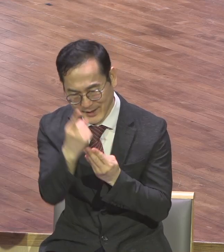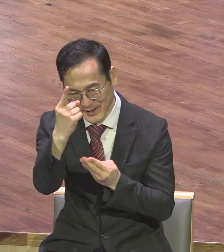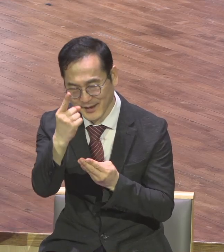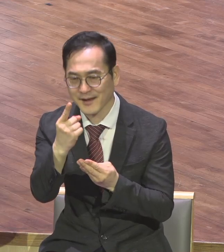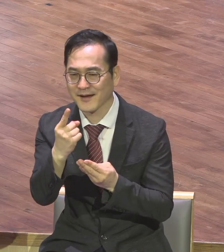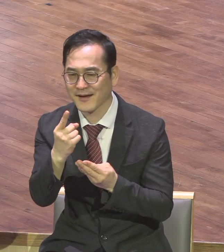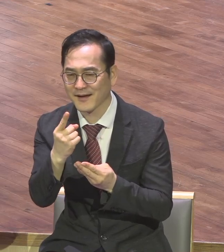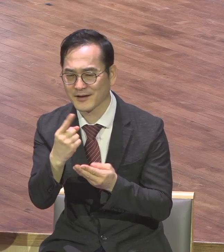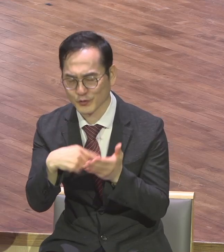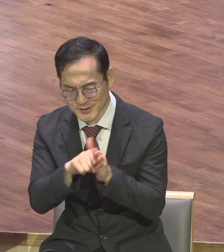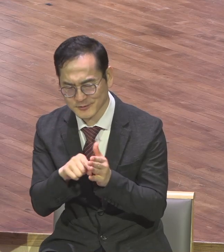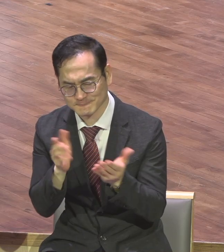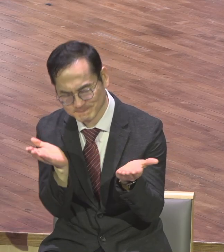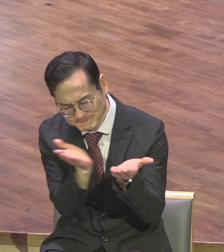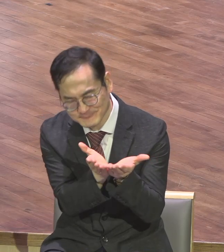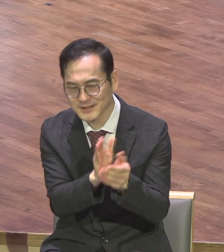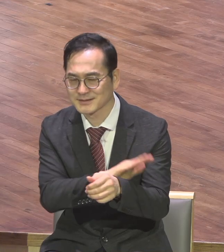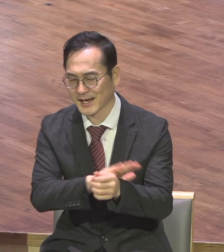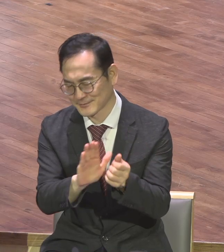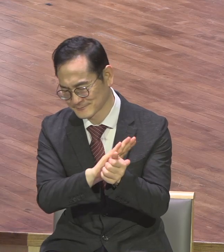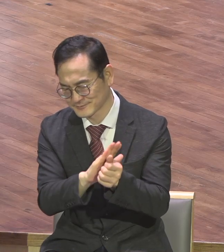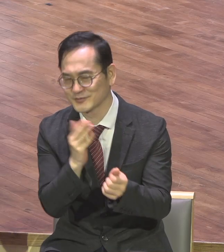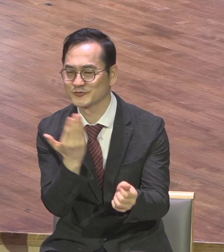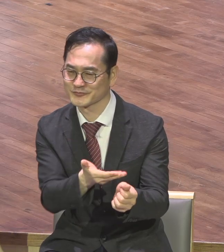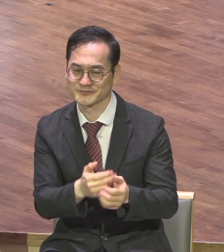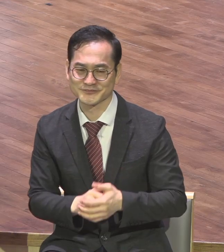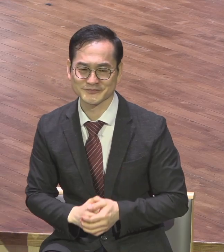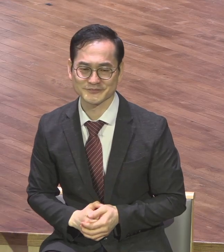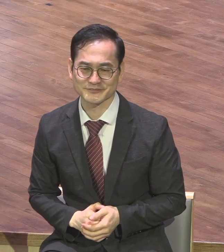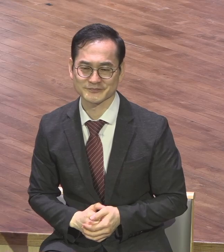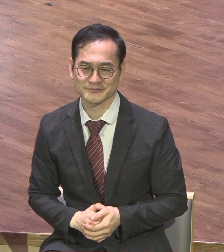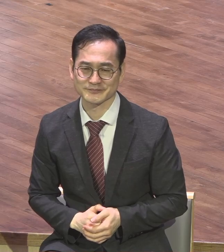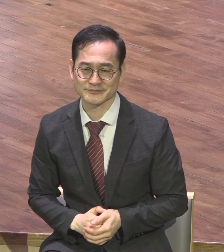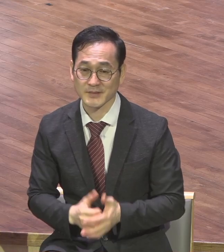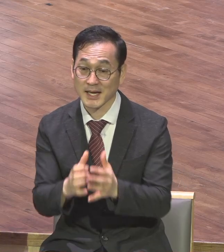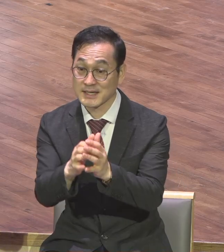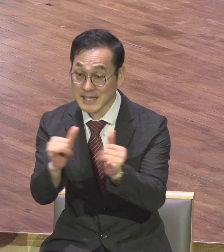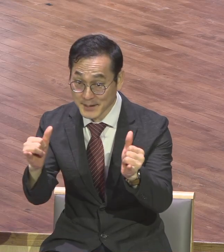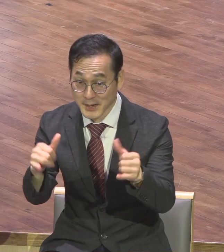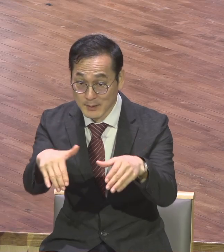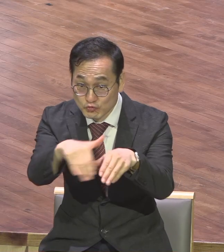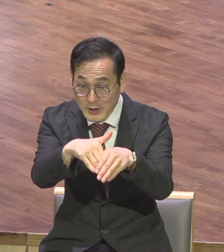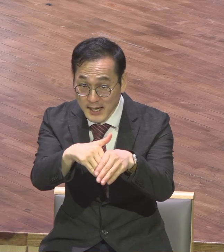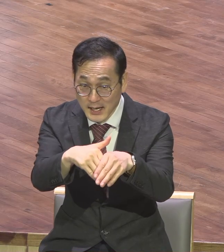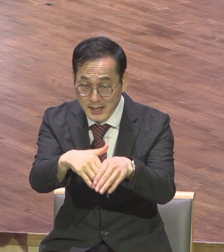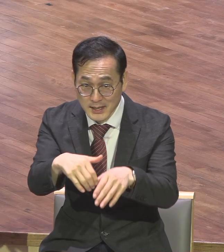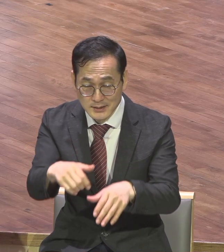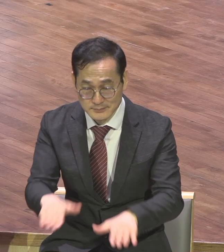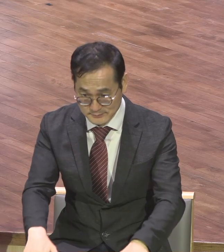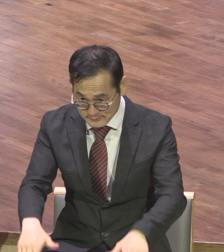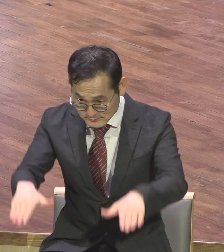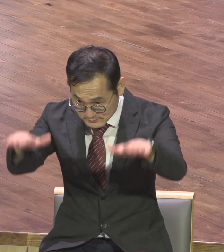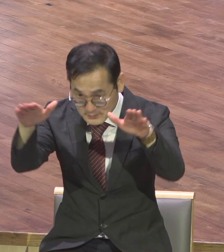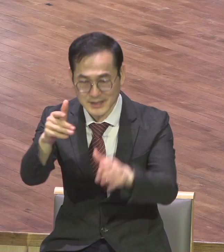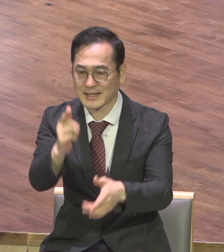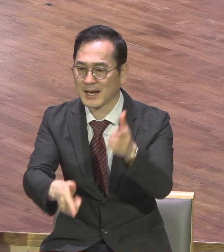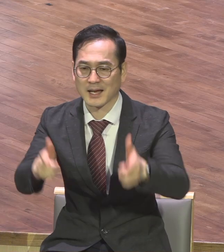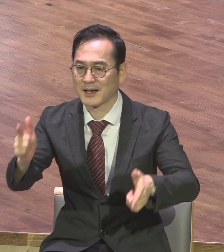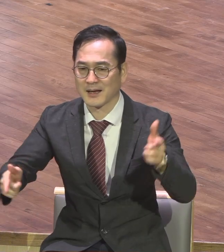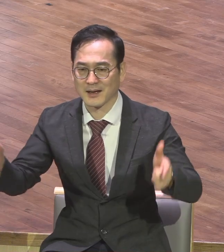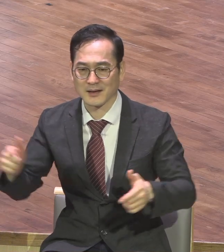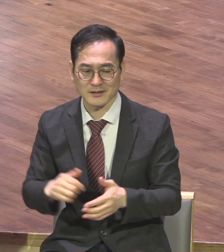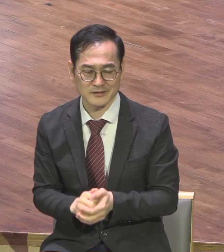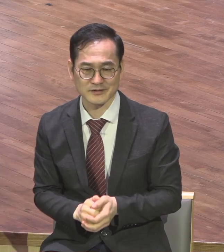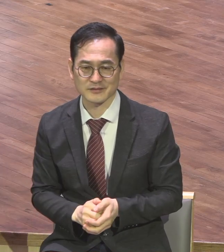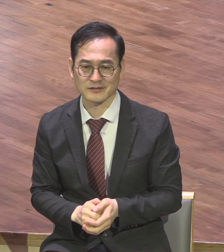그리고 각자 살아온 삶의 문화가 다 있습니다. 삶의 문화가 다 달라요. 저는 서울